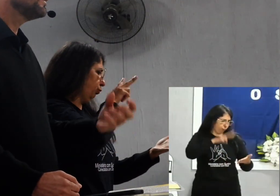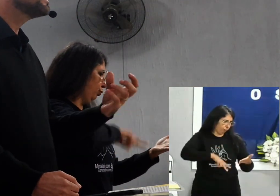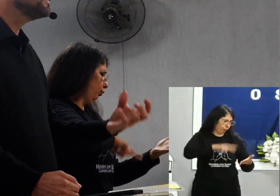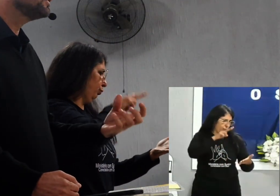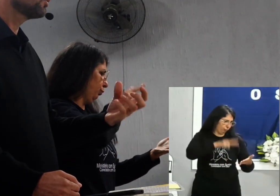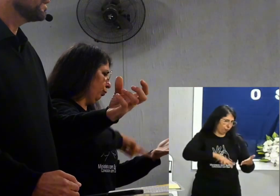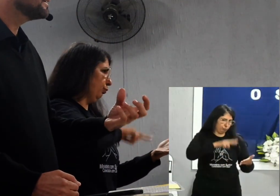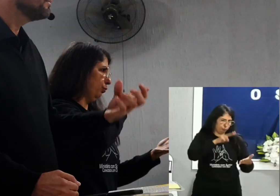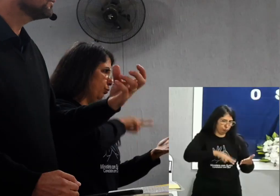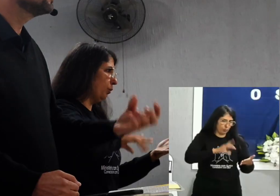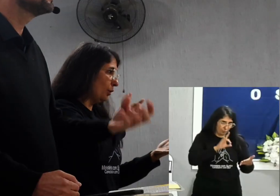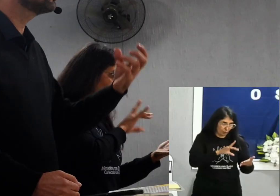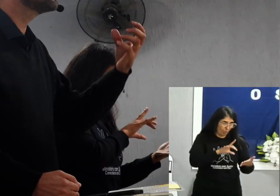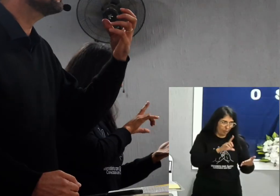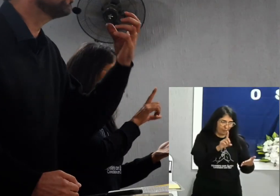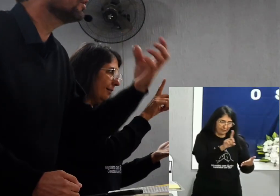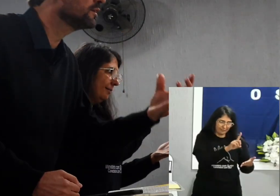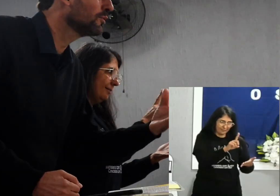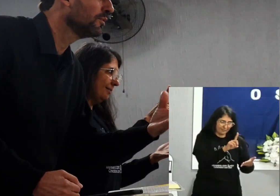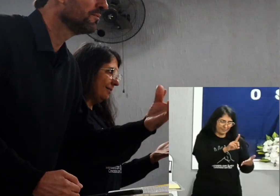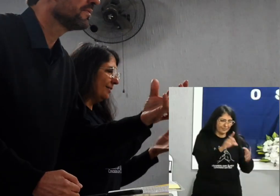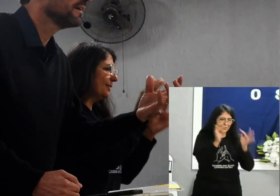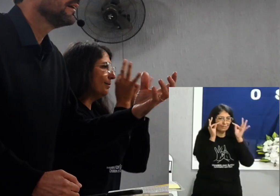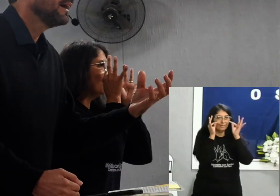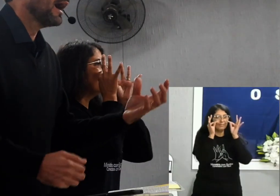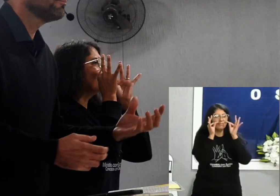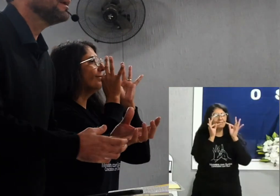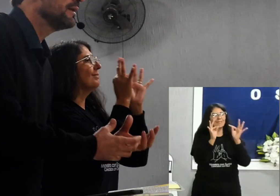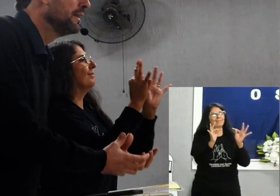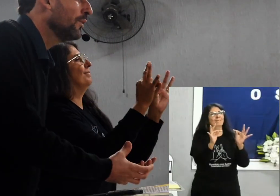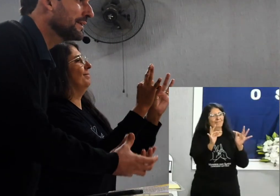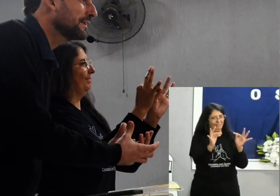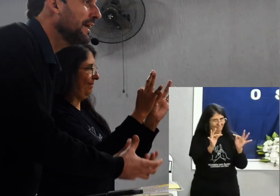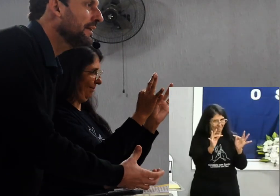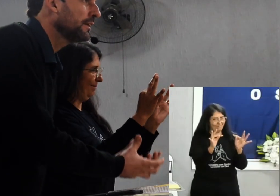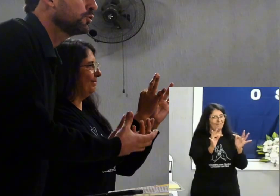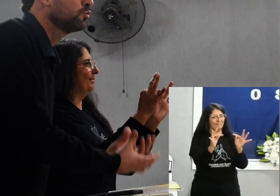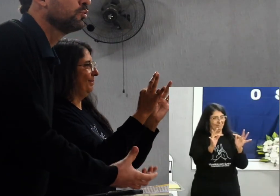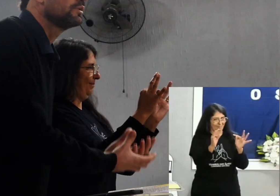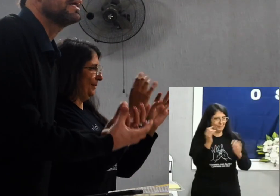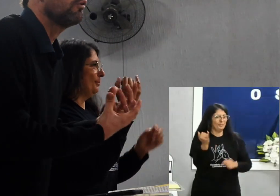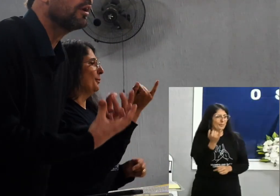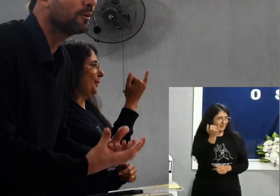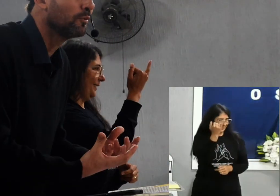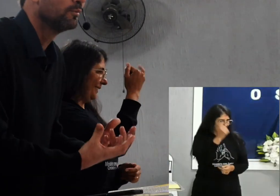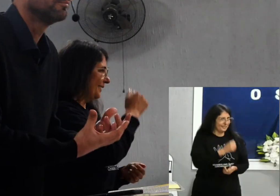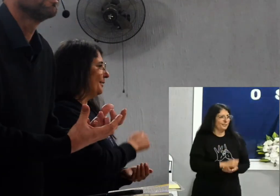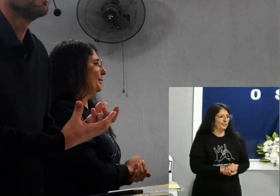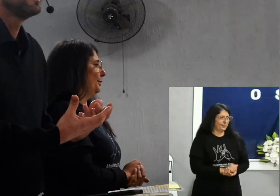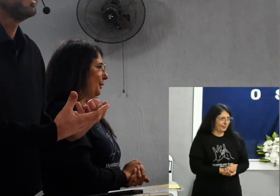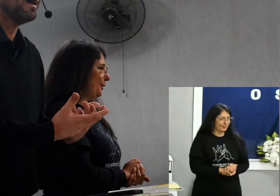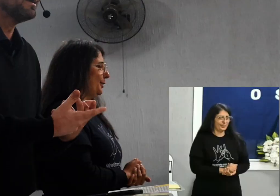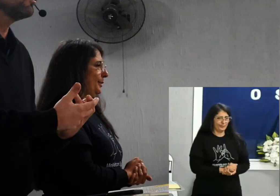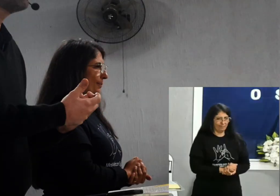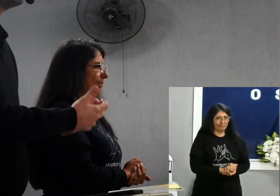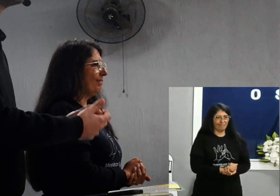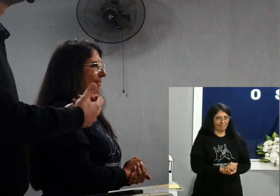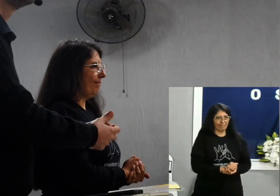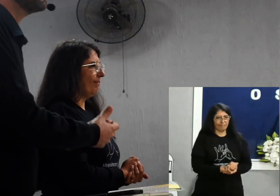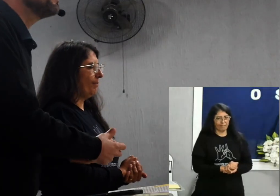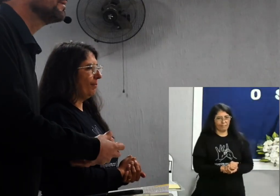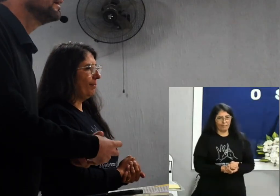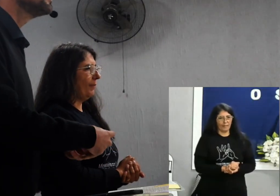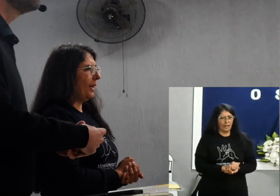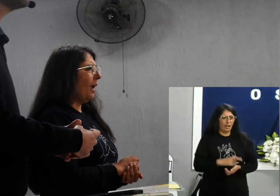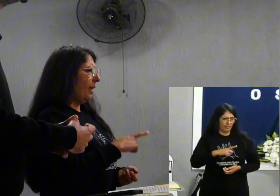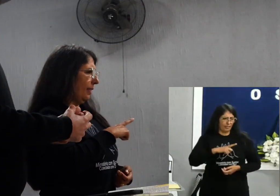Teologia não existe conhecimento de Deus teórico. A Bíblia não aceita estudo teórico. Eu estudo